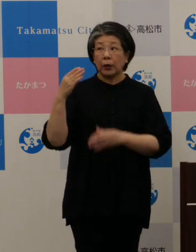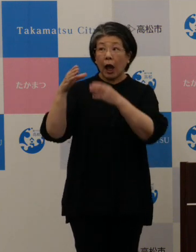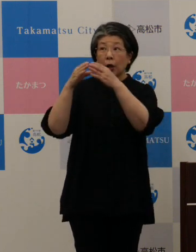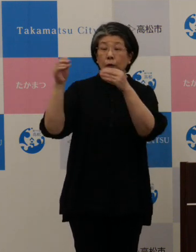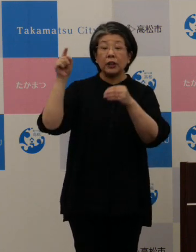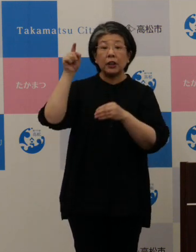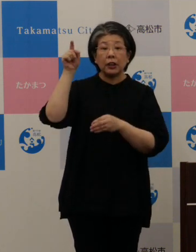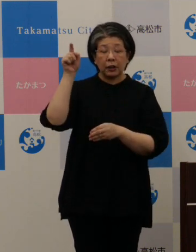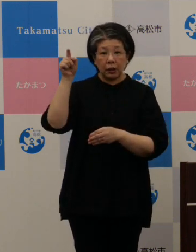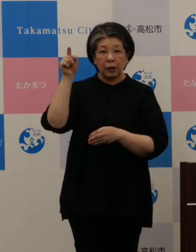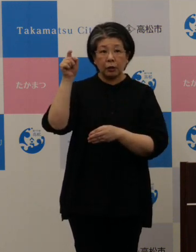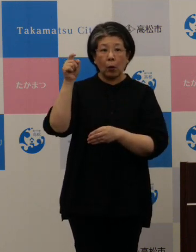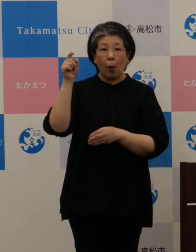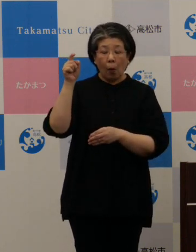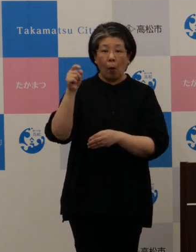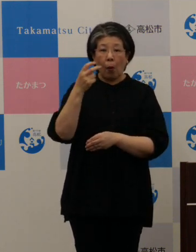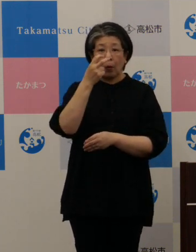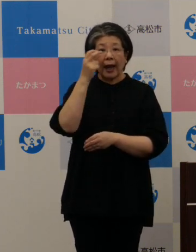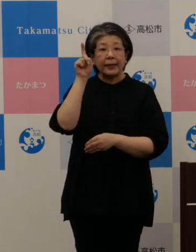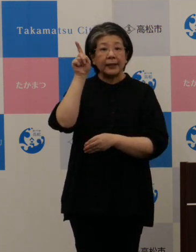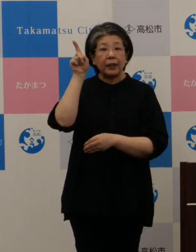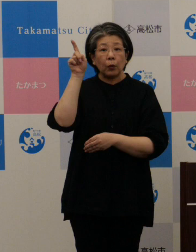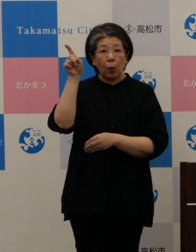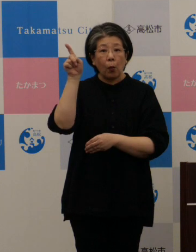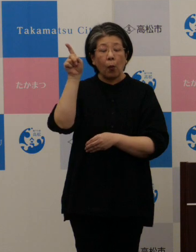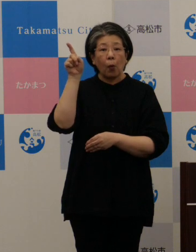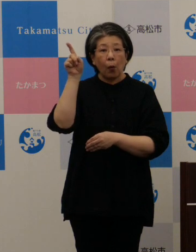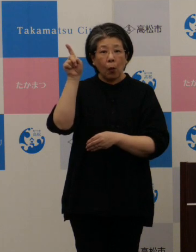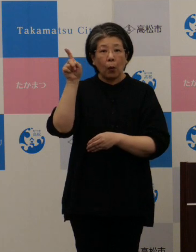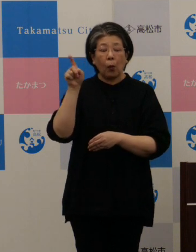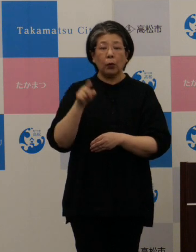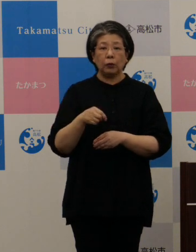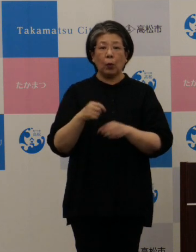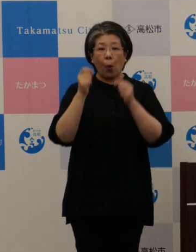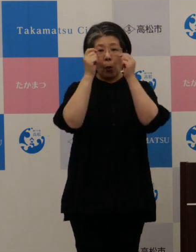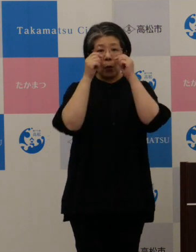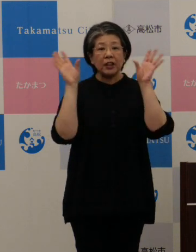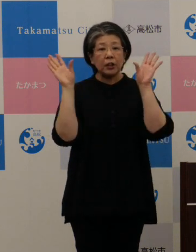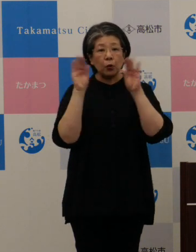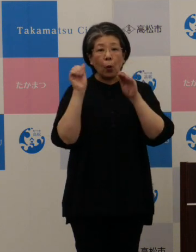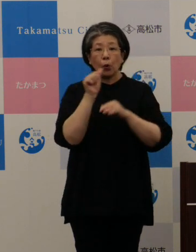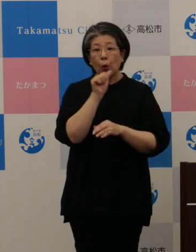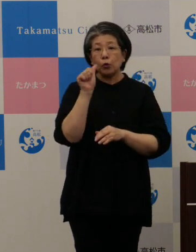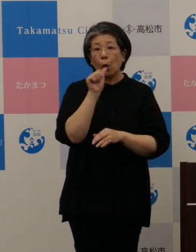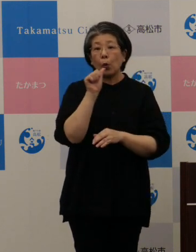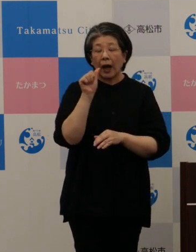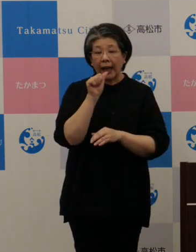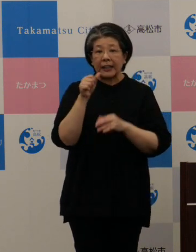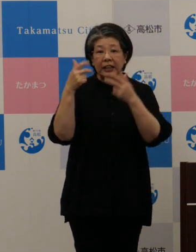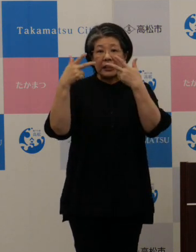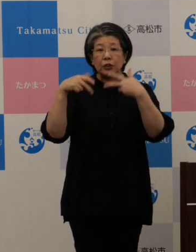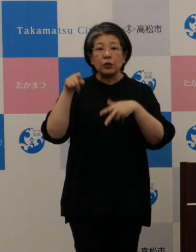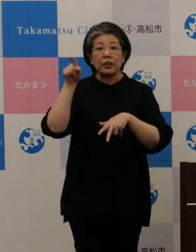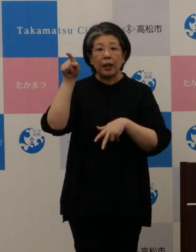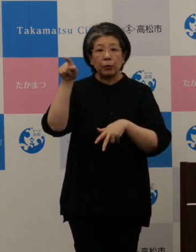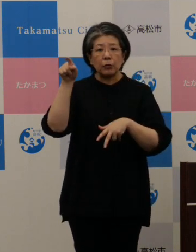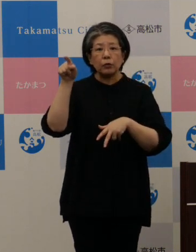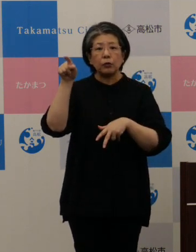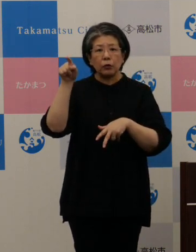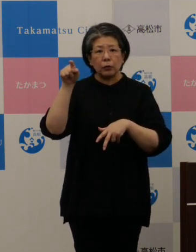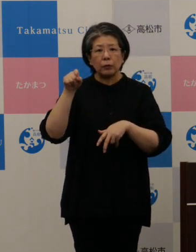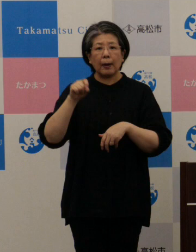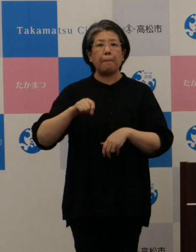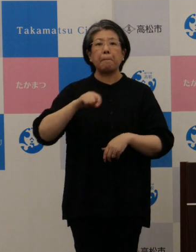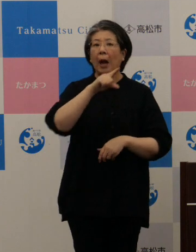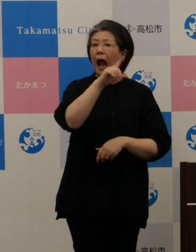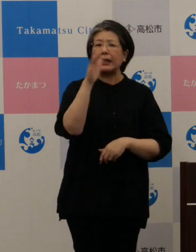査院の方の調査でマイナンバーの個人情報の照会システム の利用が、まあ、いわゆる、まあ、低調だというような